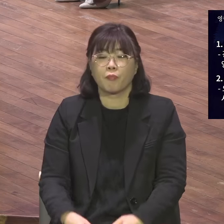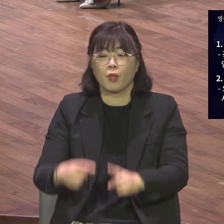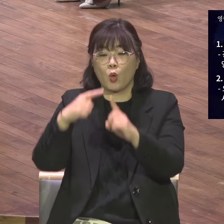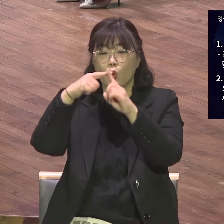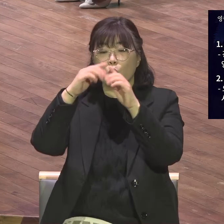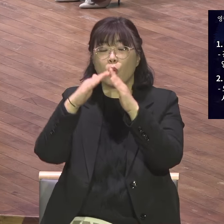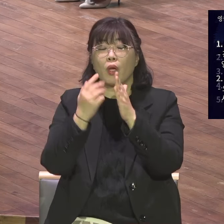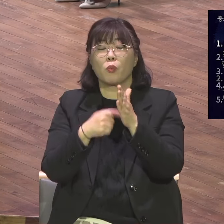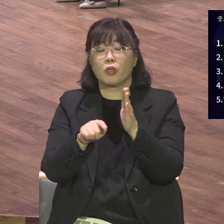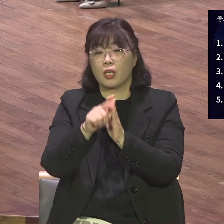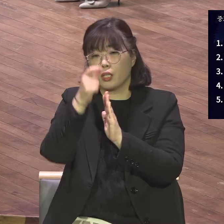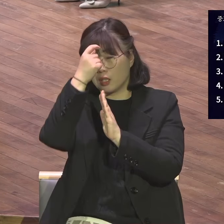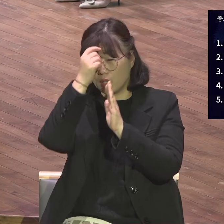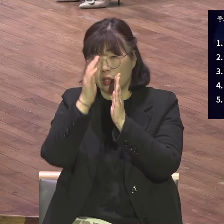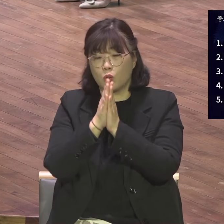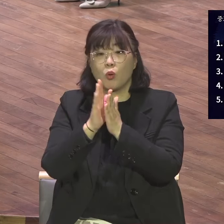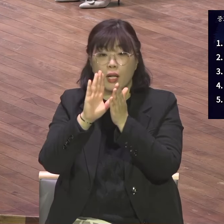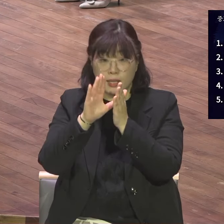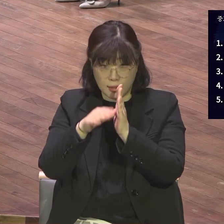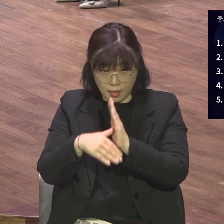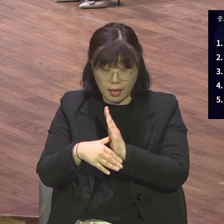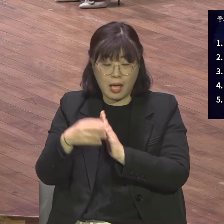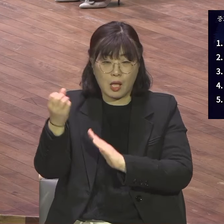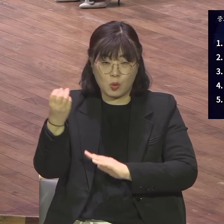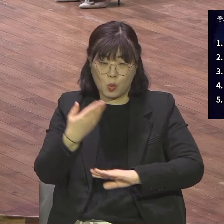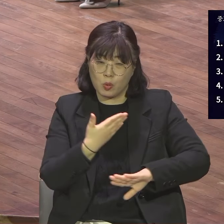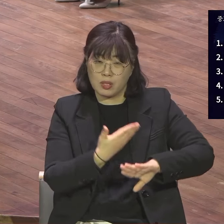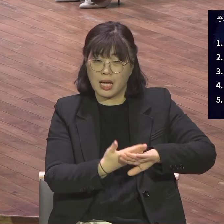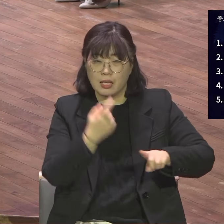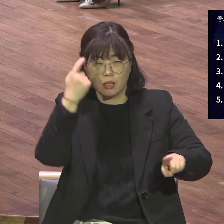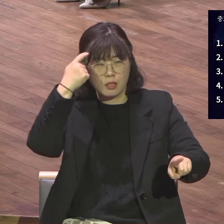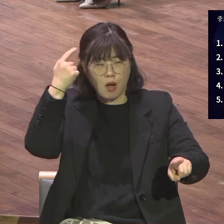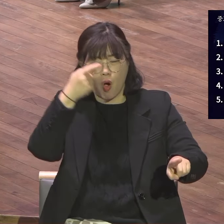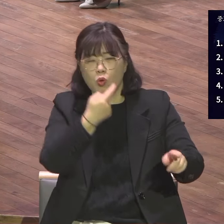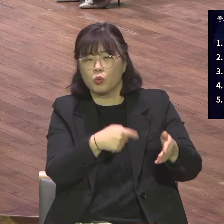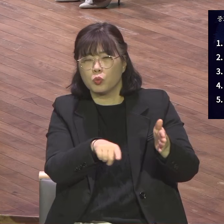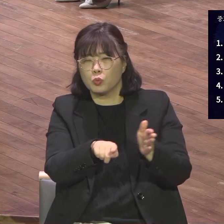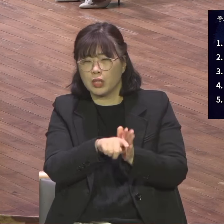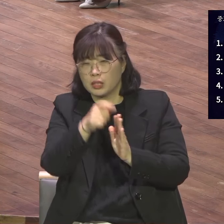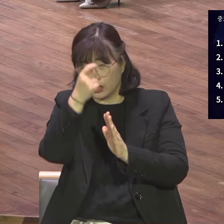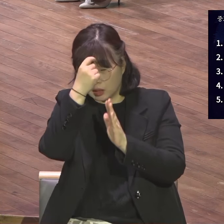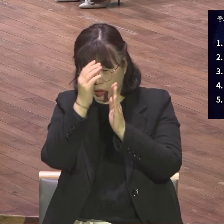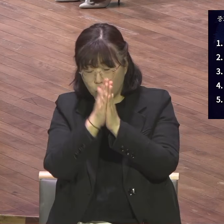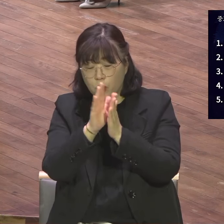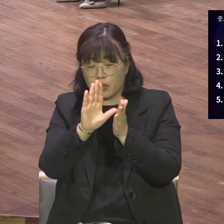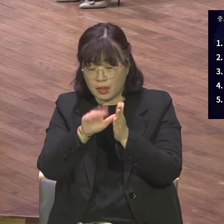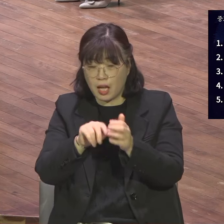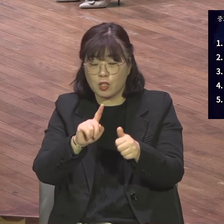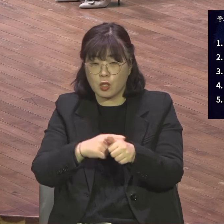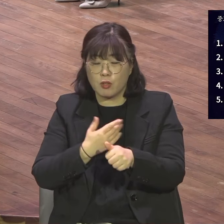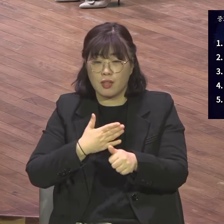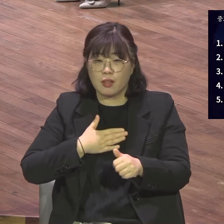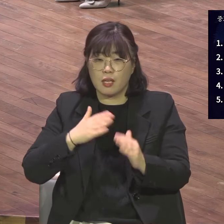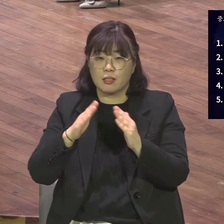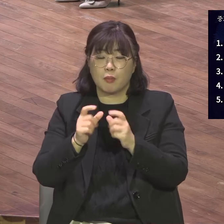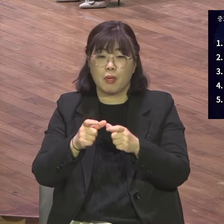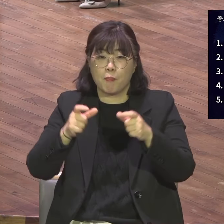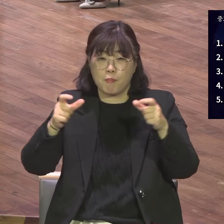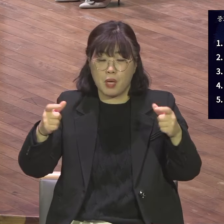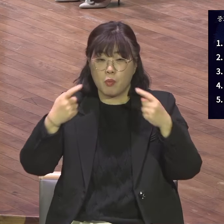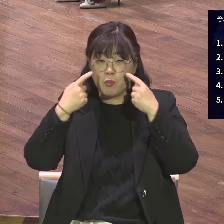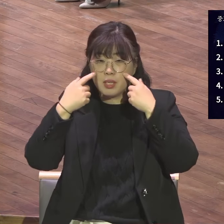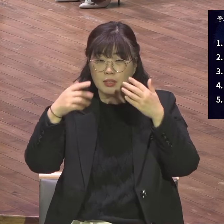교회를 위해 기도할 때 영혼을 위해 기도할 때 우리의 장막터를 넓히실 것을 믿습니다. 이 시간